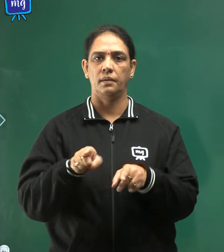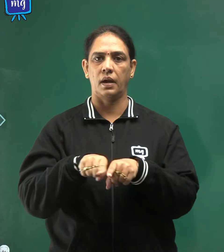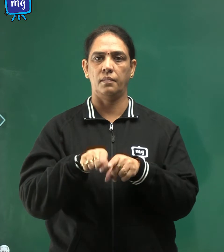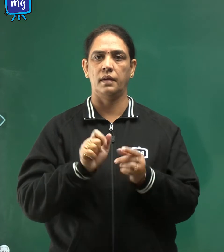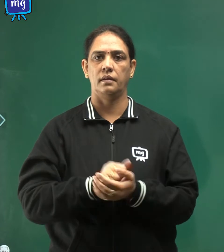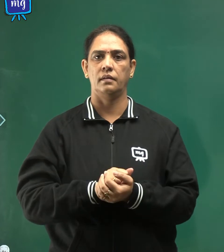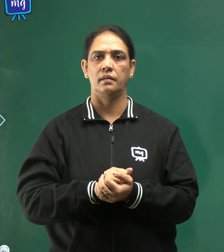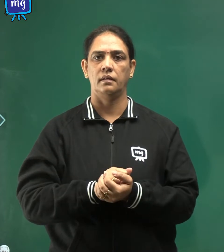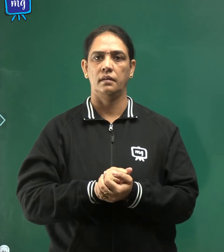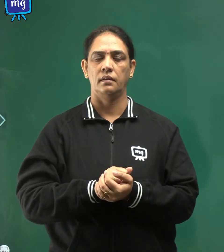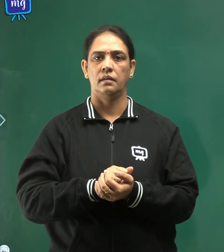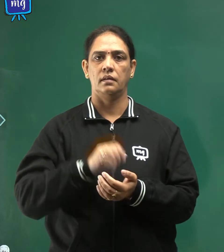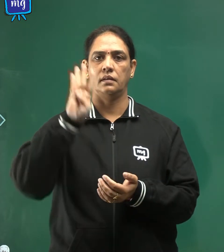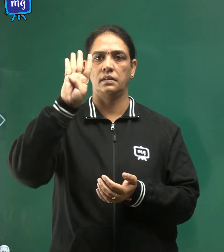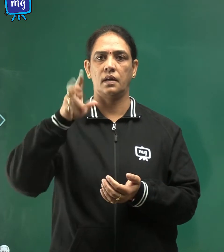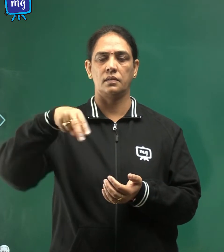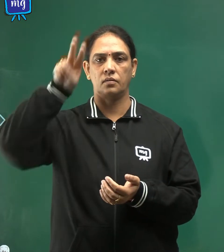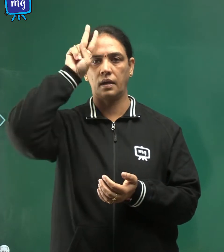बराबर 4 स्क्वायर।